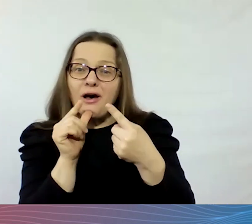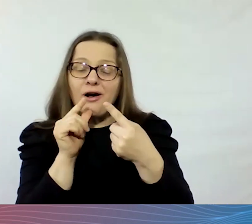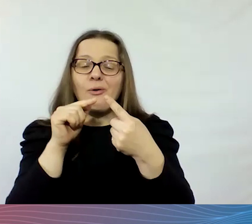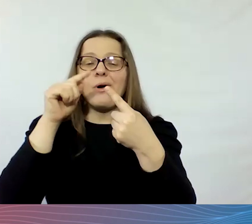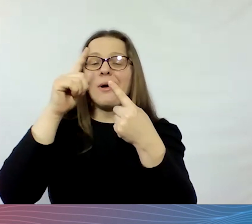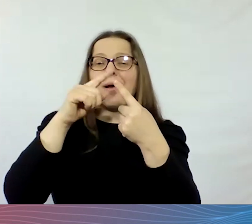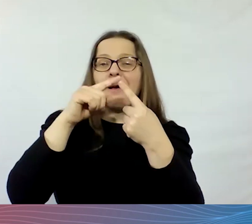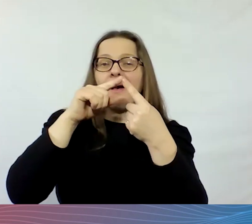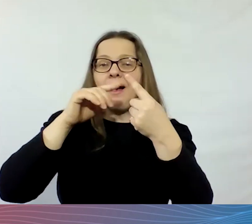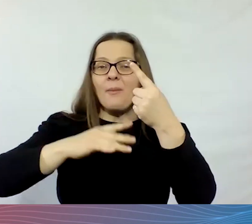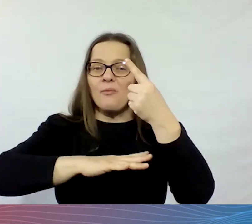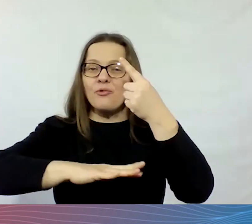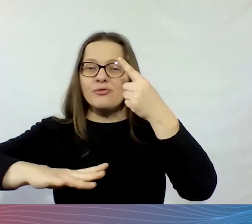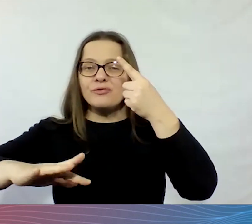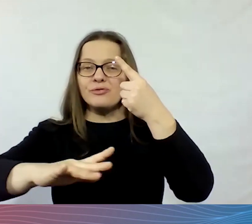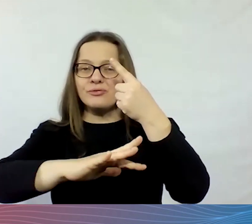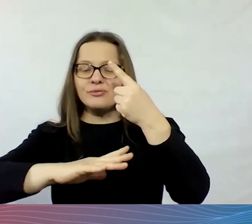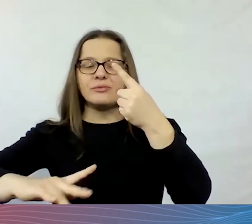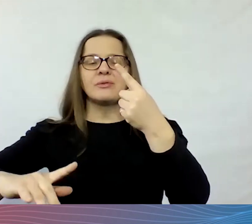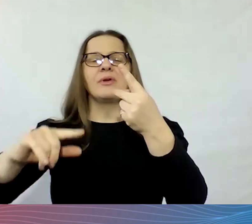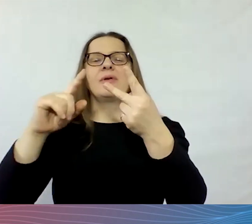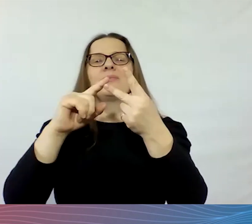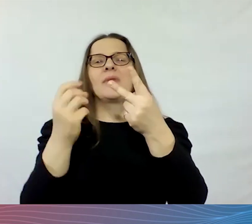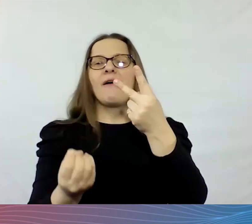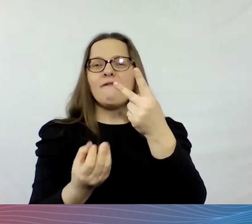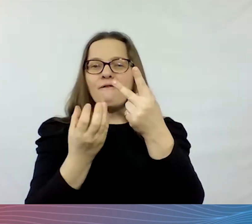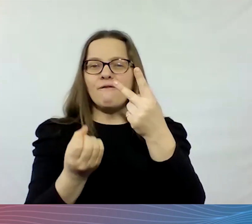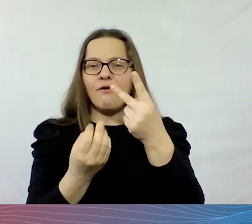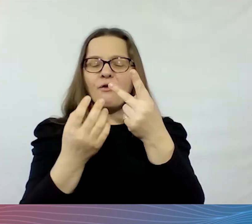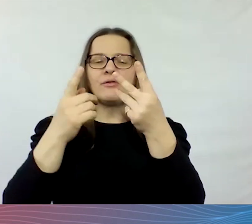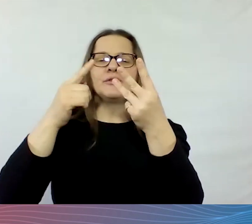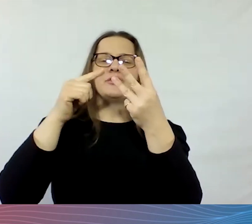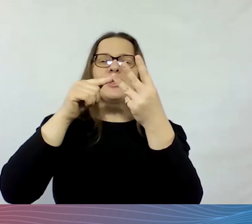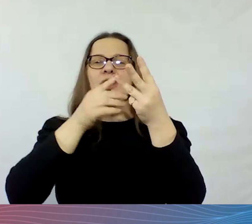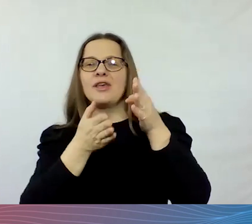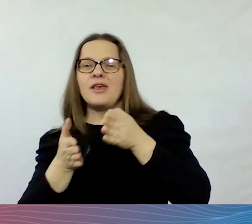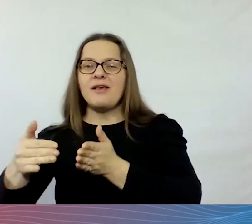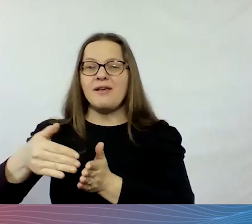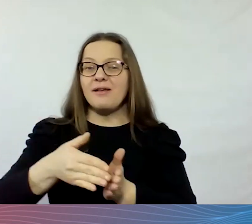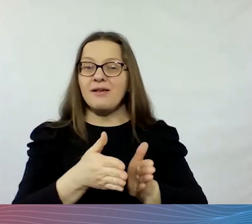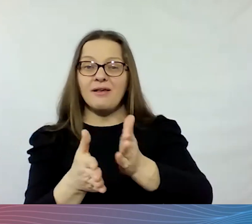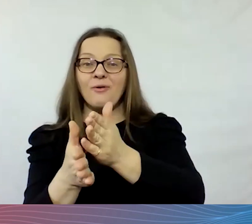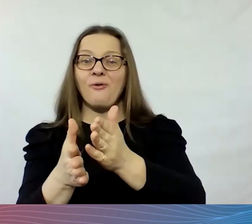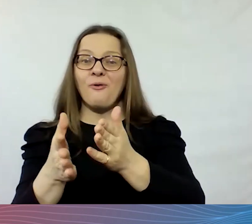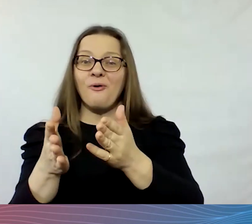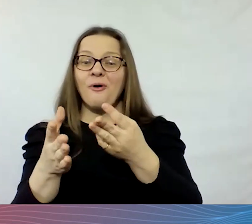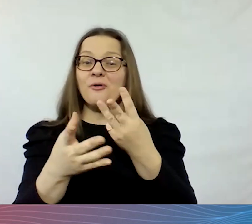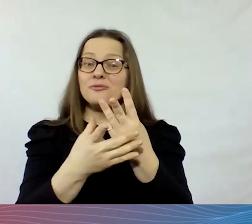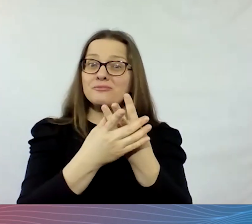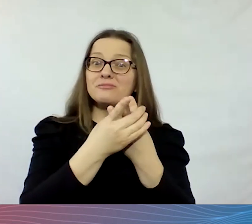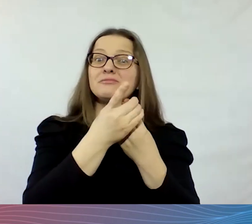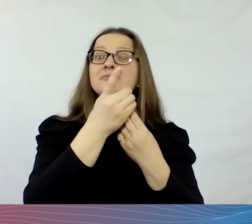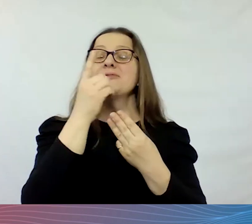é água. Na essência, Deus é um só. Mas por que Ele é triuno? Para